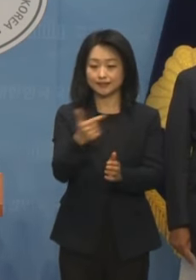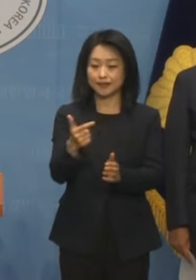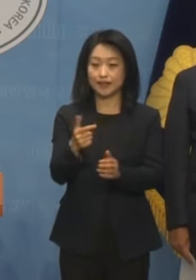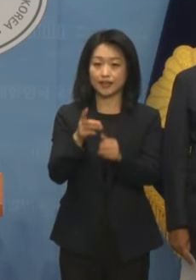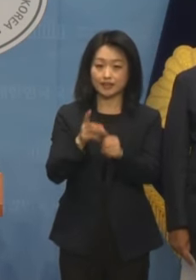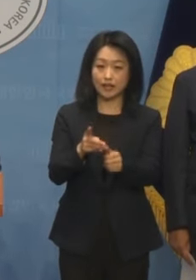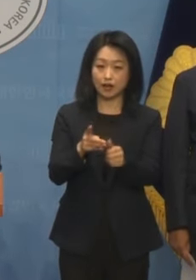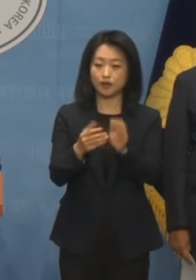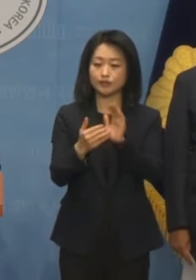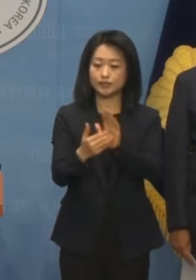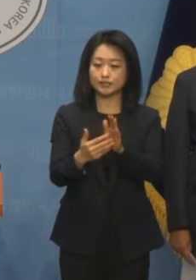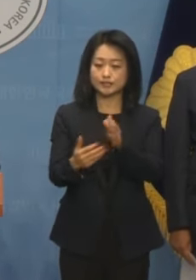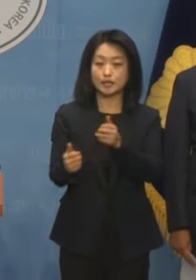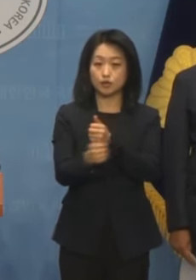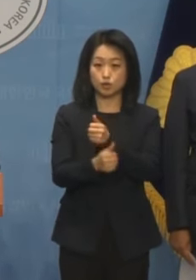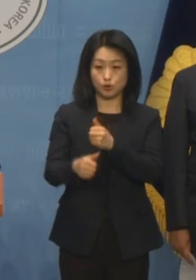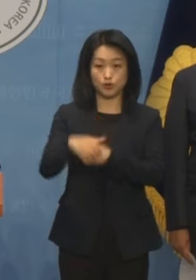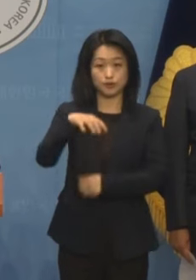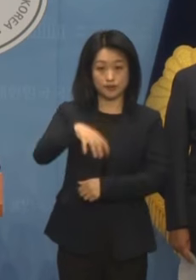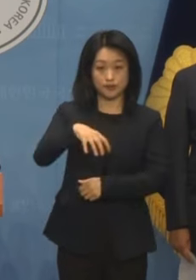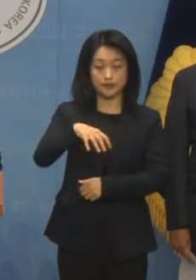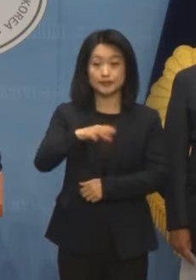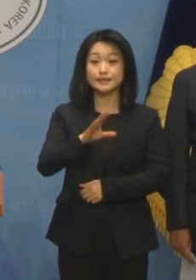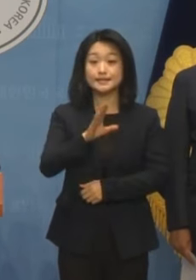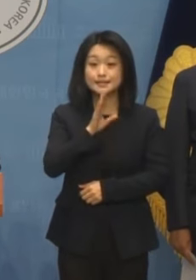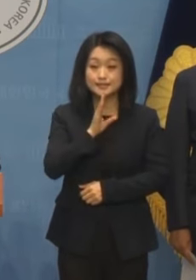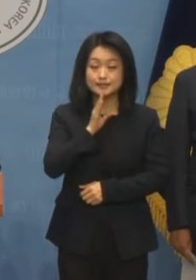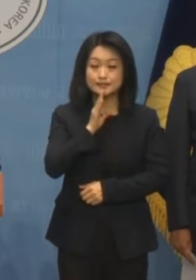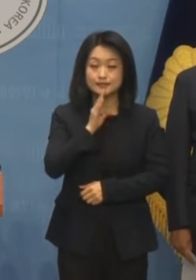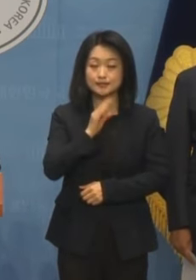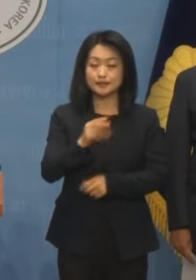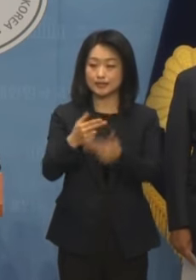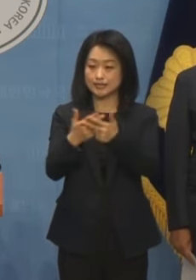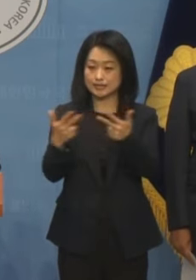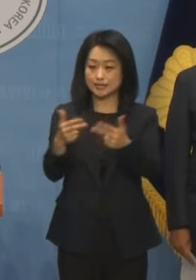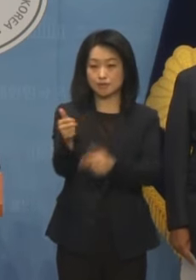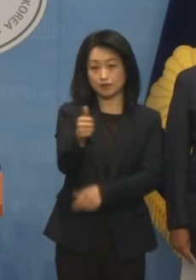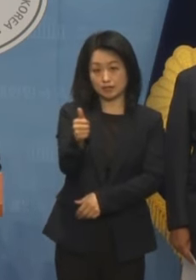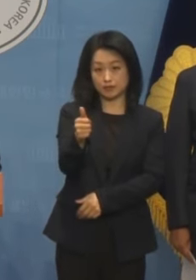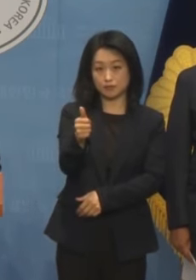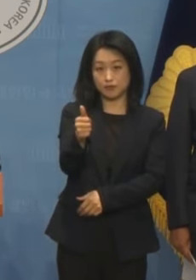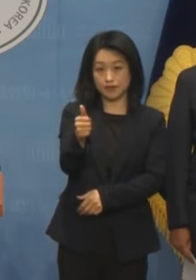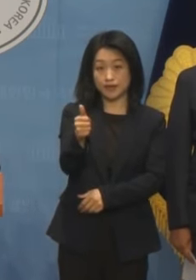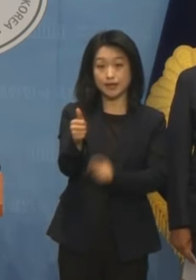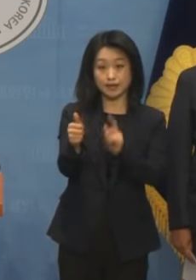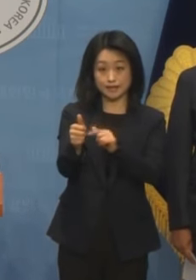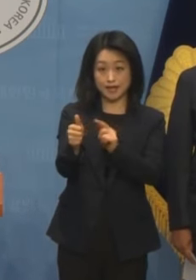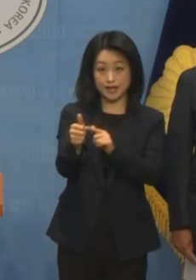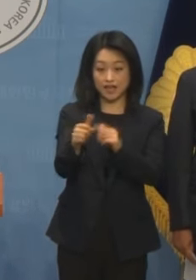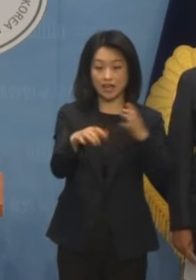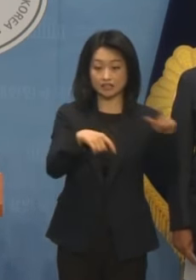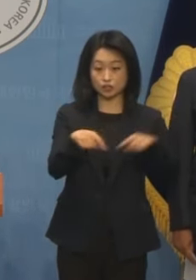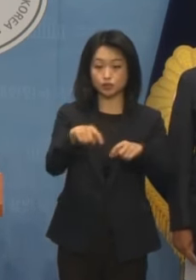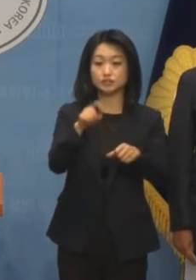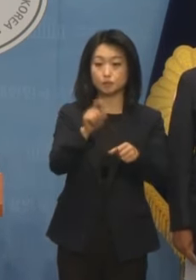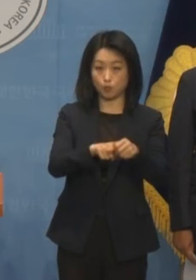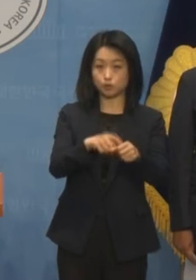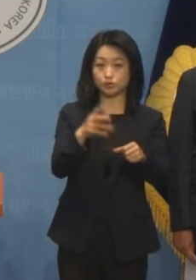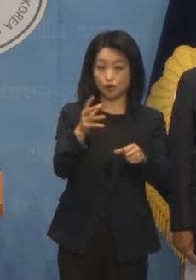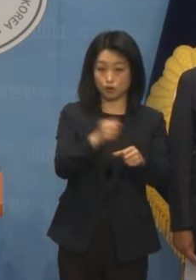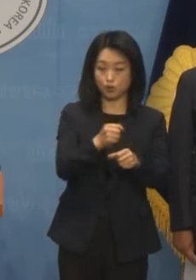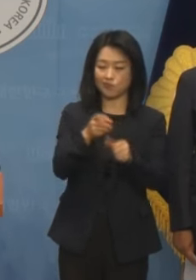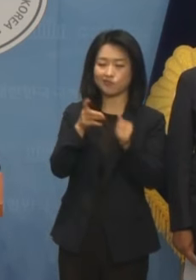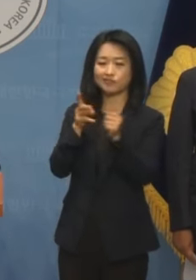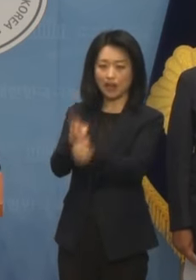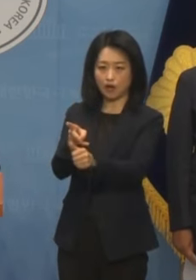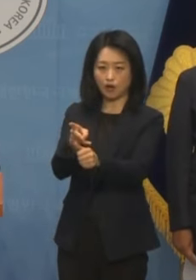대책위원회 입장은 이 사건은 명백한 이재명 당대표에 대한 정치적 목적의